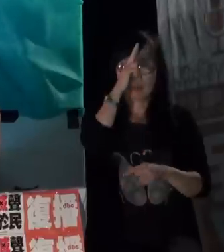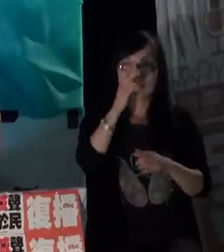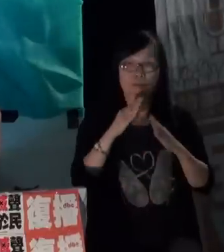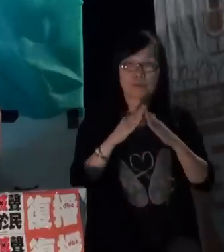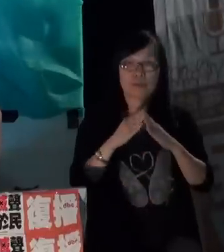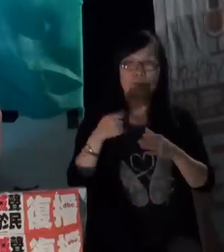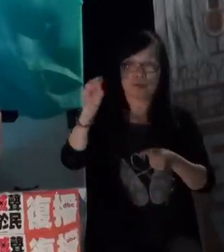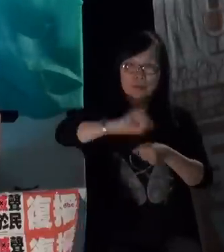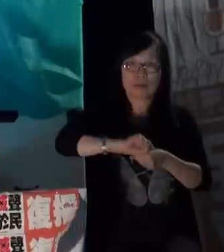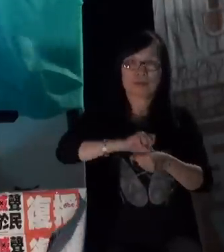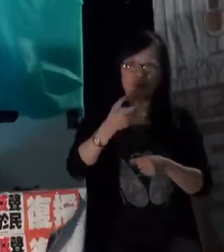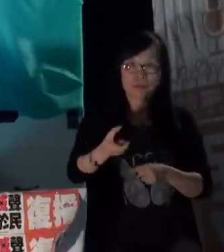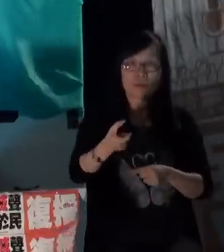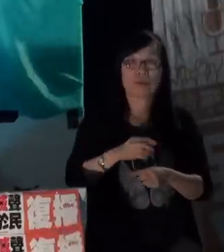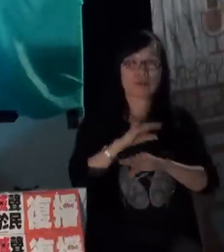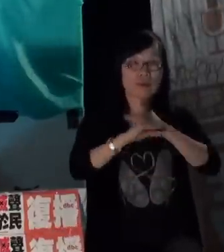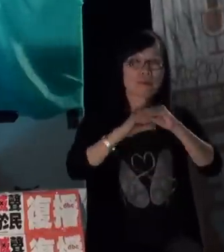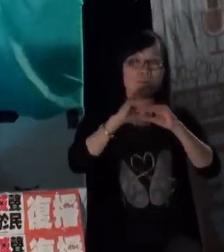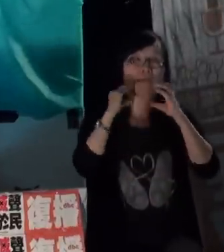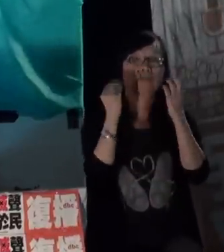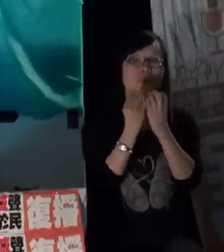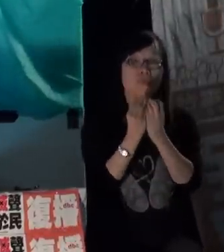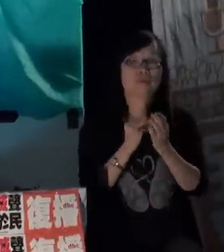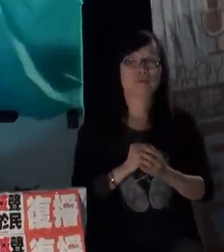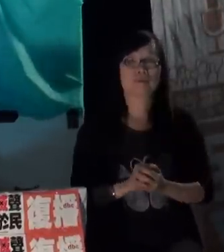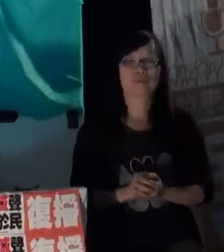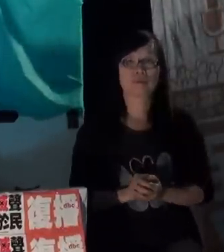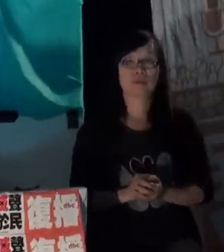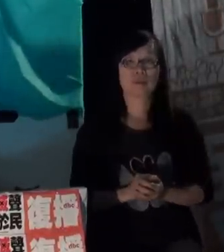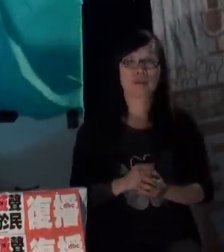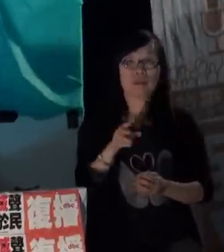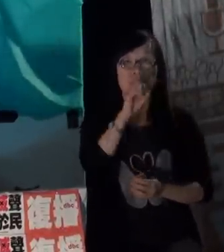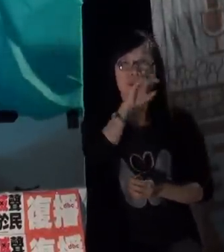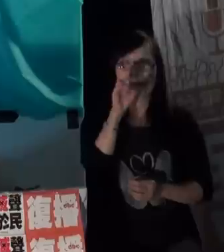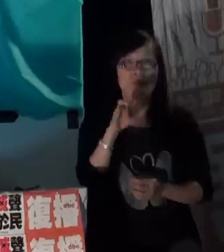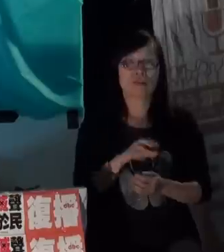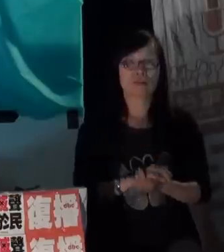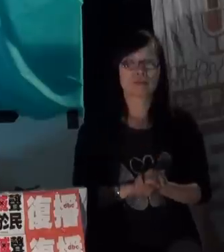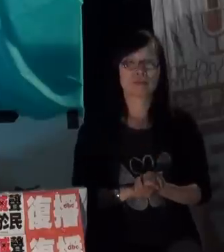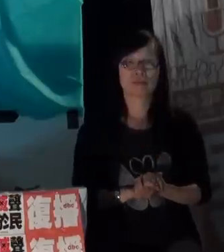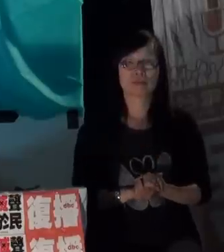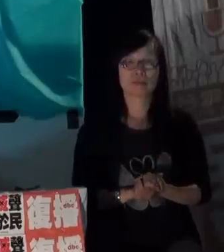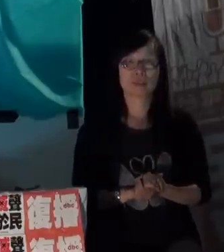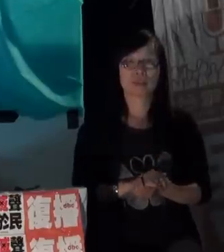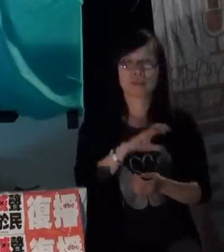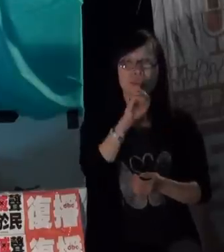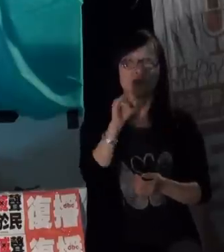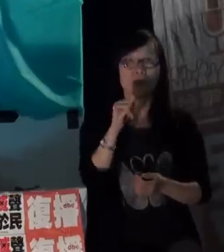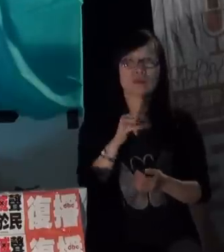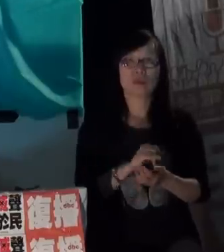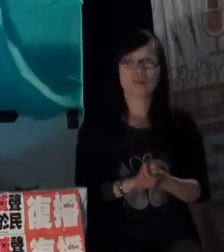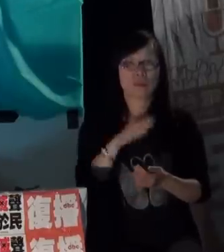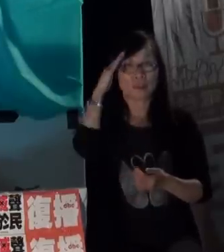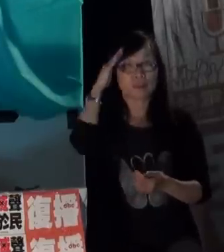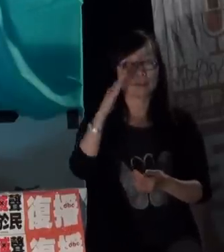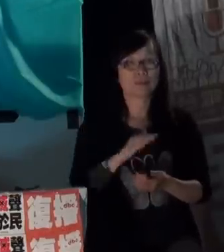公屋加租機制，咁你咪民建聯咯。咁你任建聯真係口講口賠喎，每一次佢都係做咗一次，唔好意